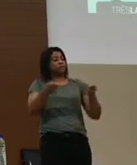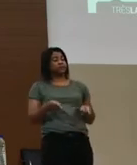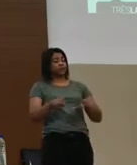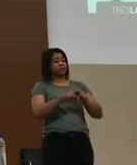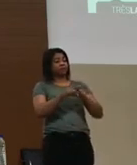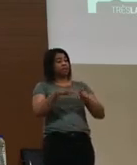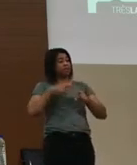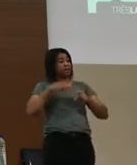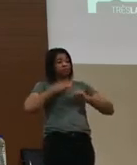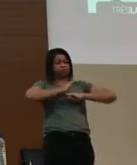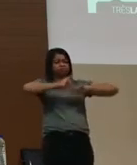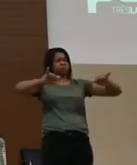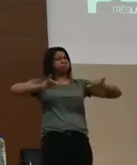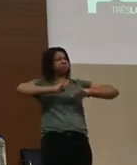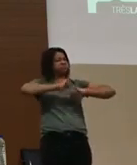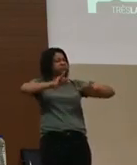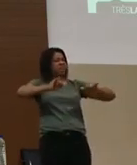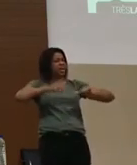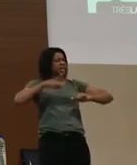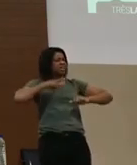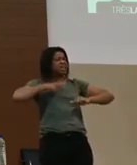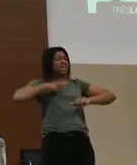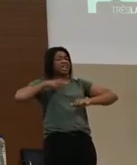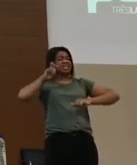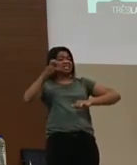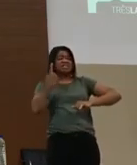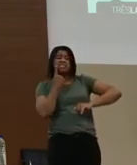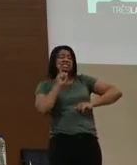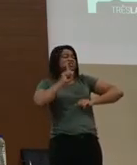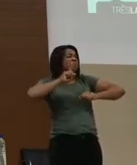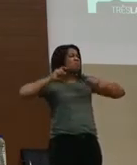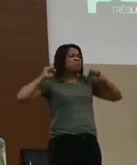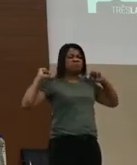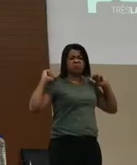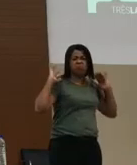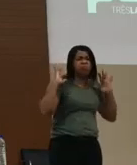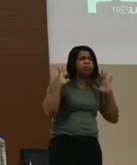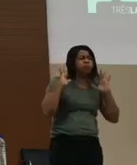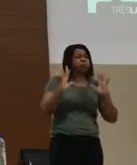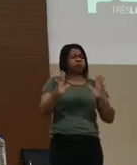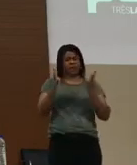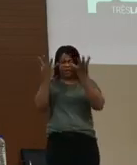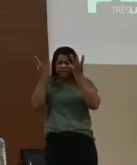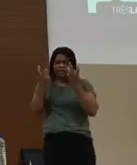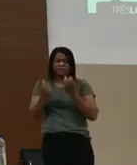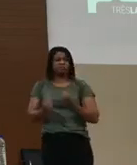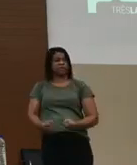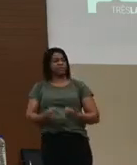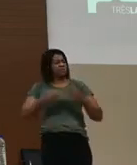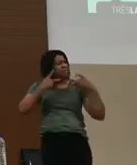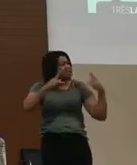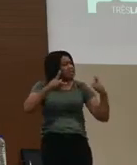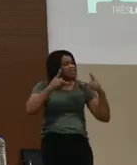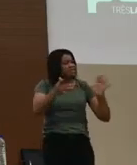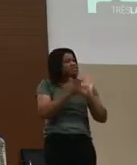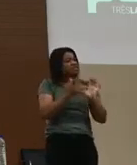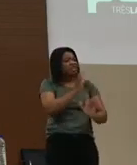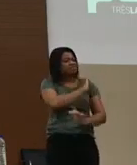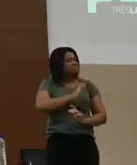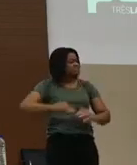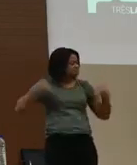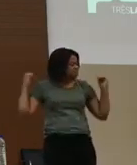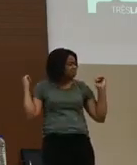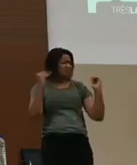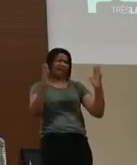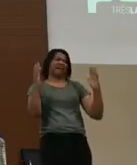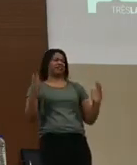E é o seguinte, tinha mais de 5.000 homens naquele sermão, ouvindo aquela pregação. Meu Deus, pregar com uma